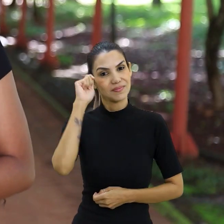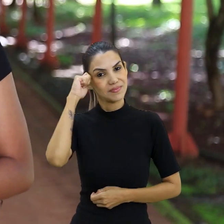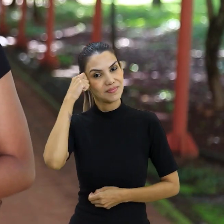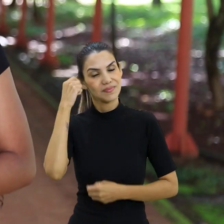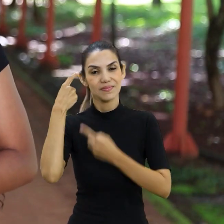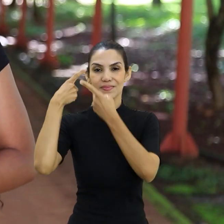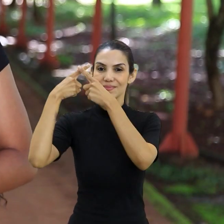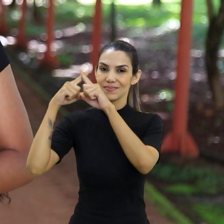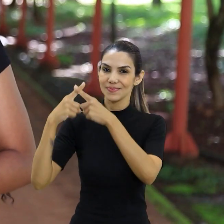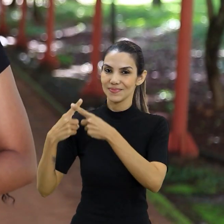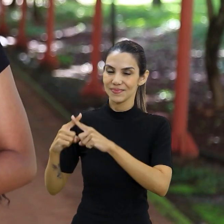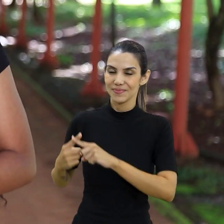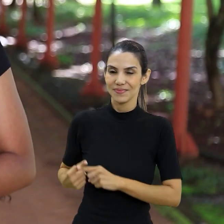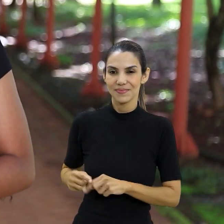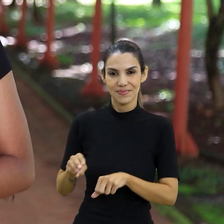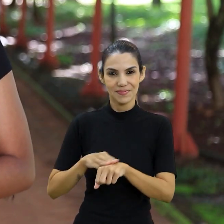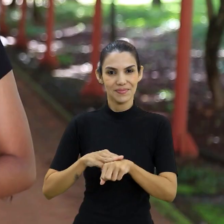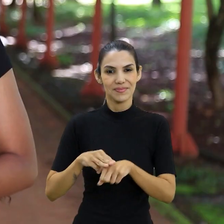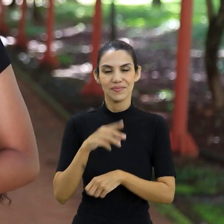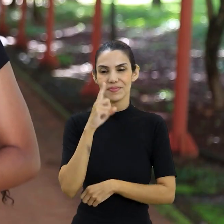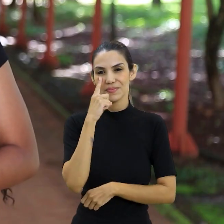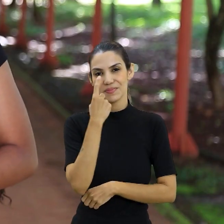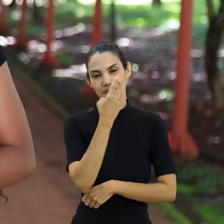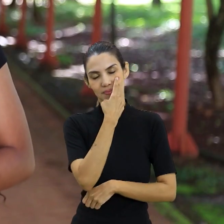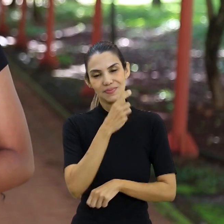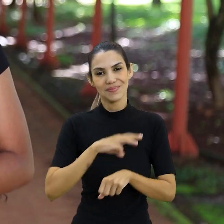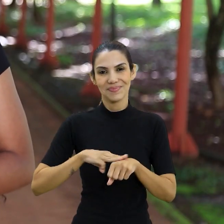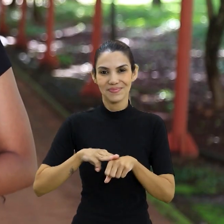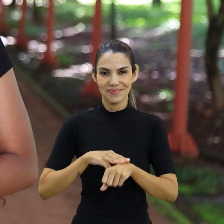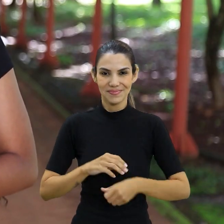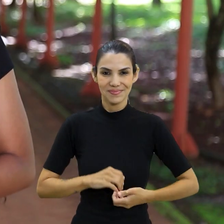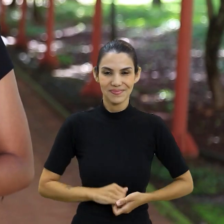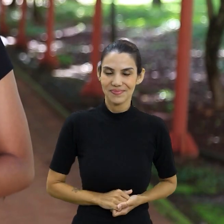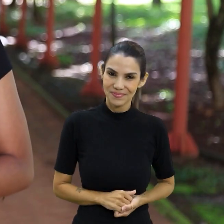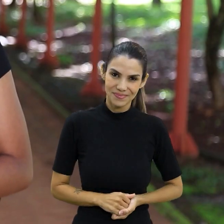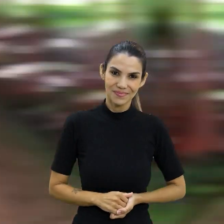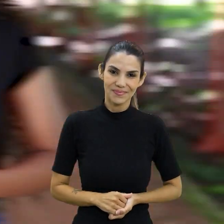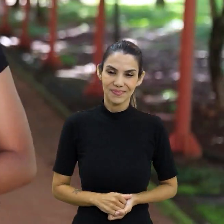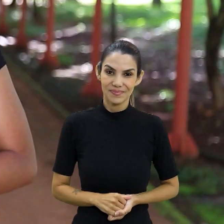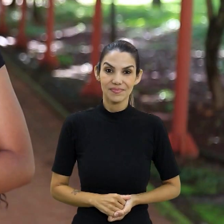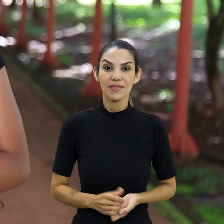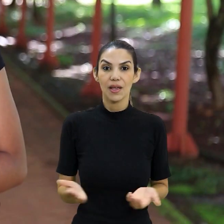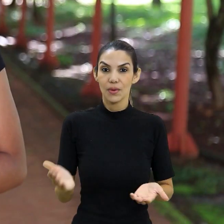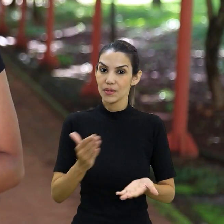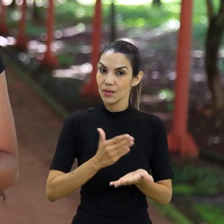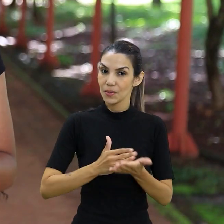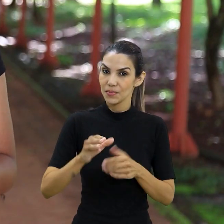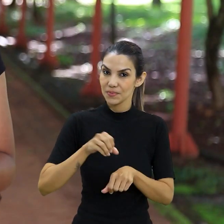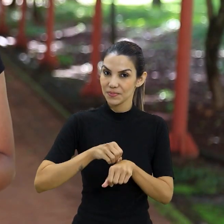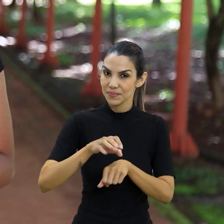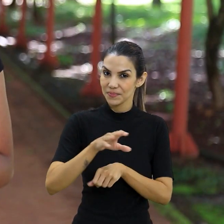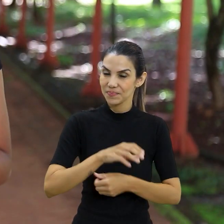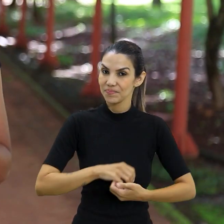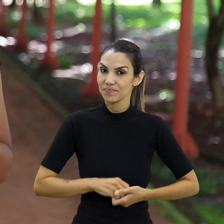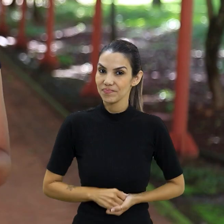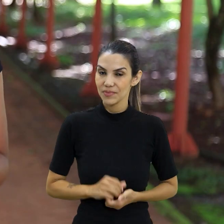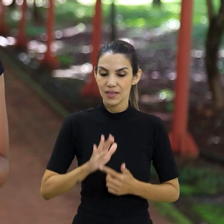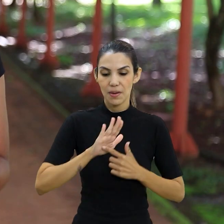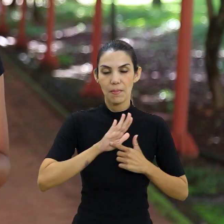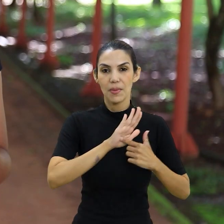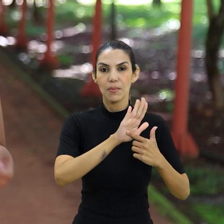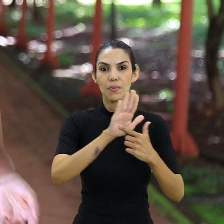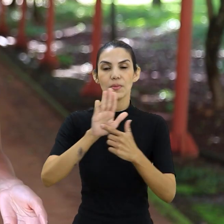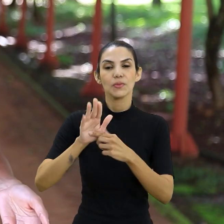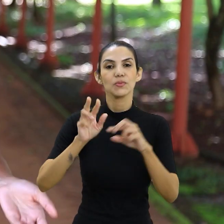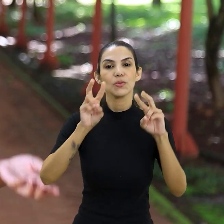de cabelos trançados longos e castanhos e olhos também castanhos. E para começar a nossa agenda, a